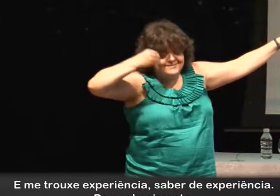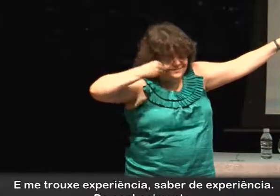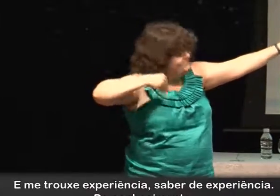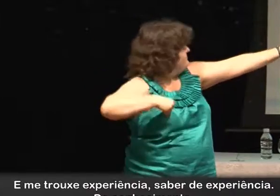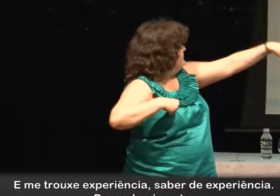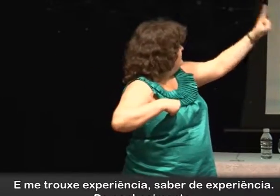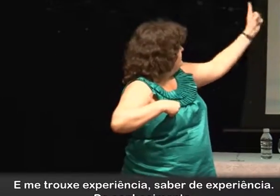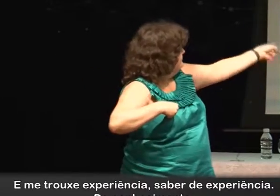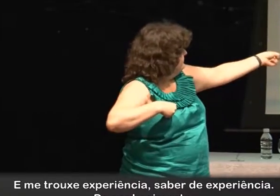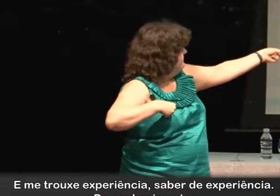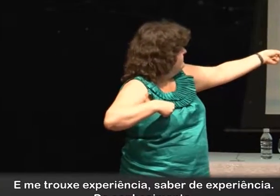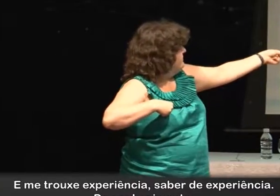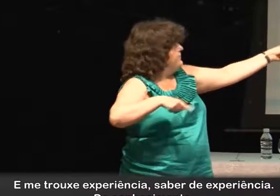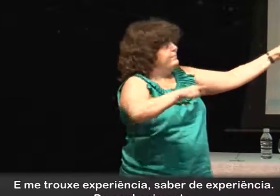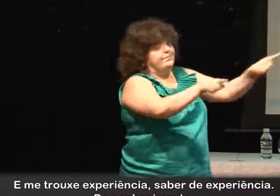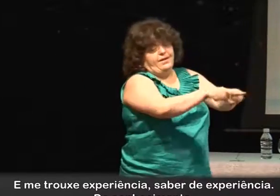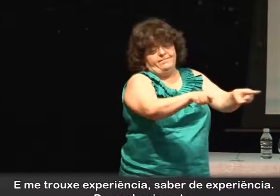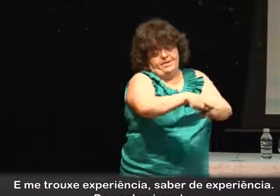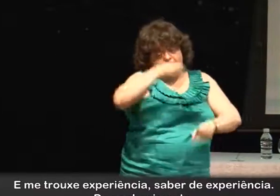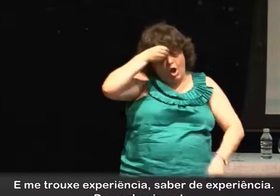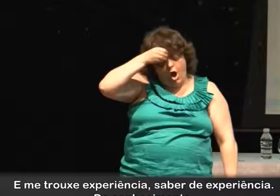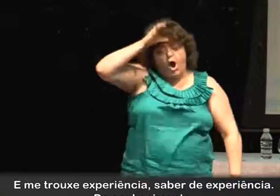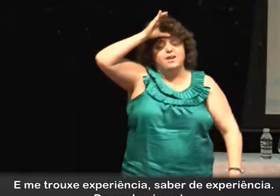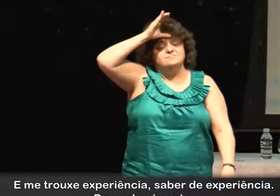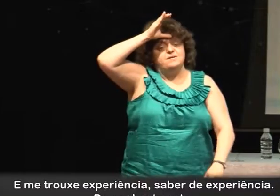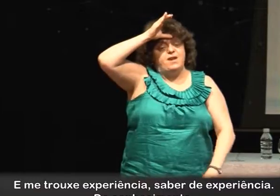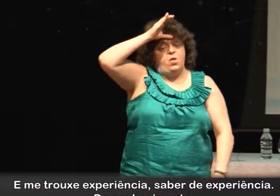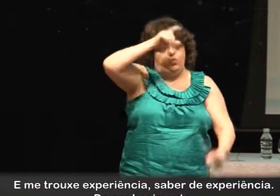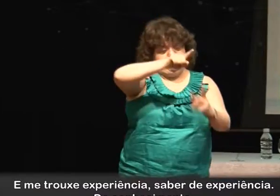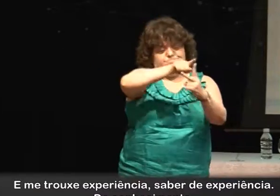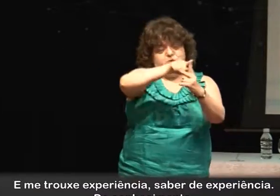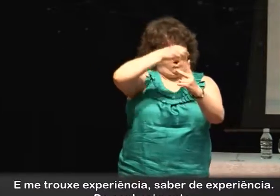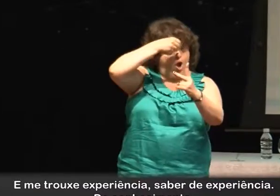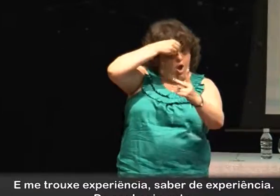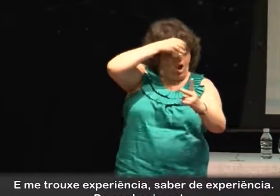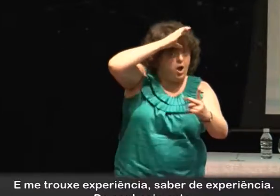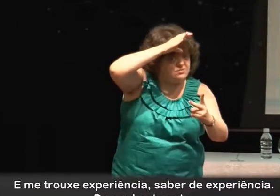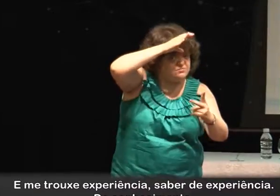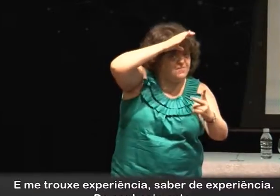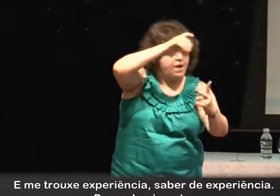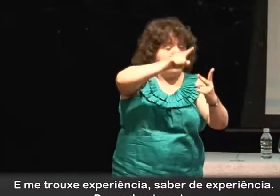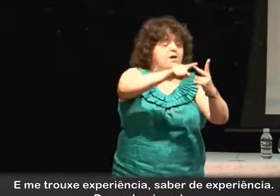me trouxe experiência, saber de experiência, de conhecimento,